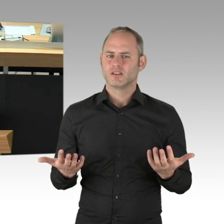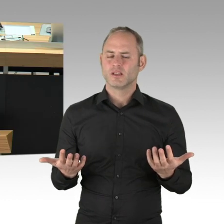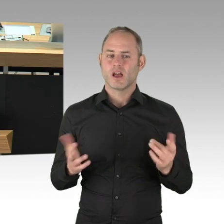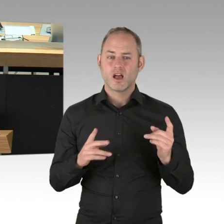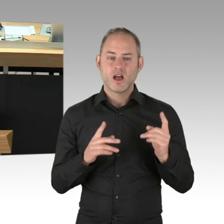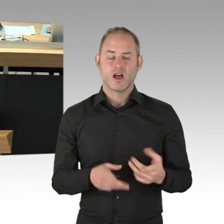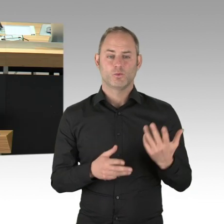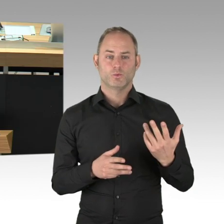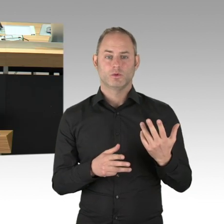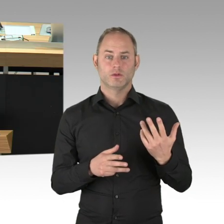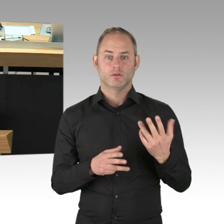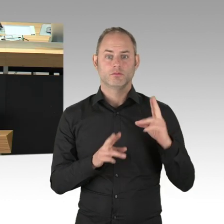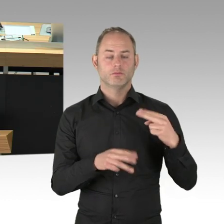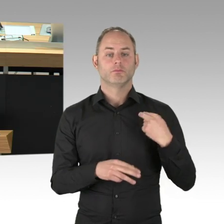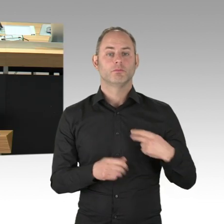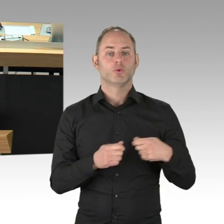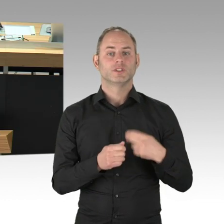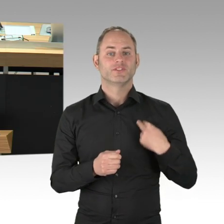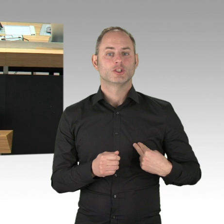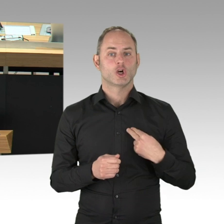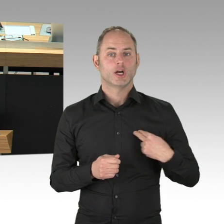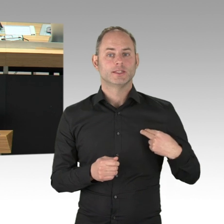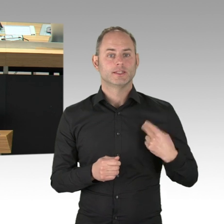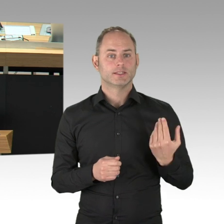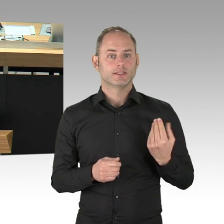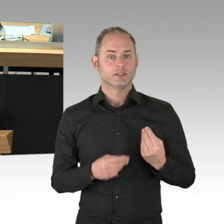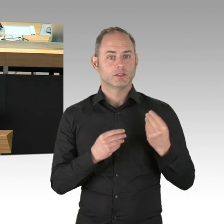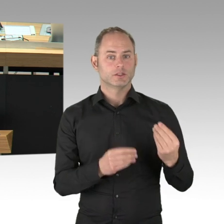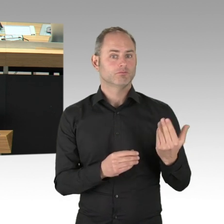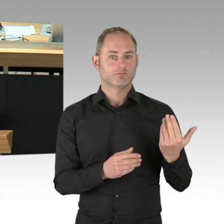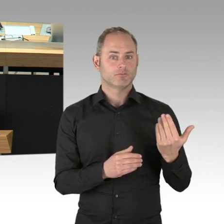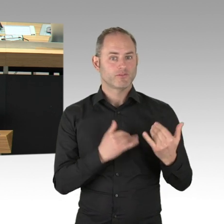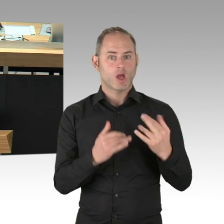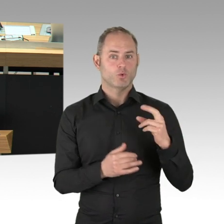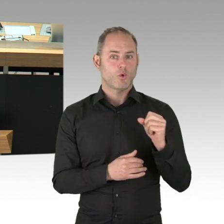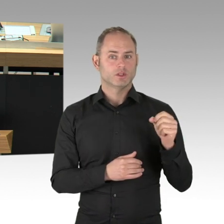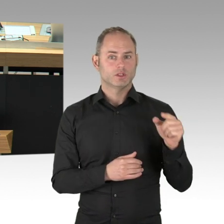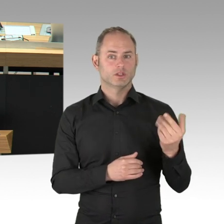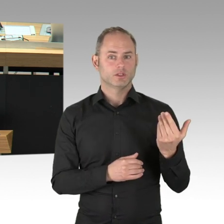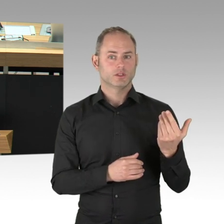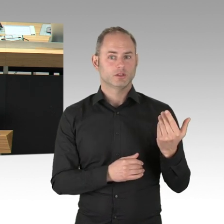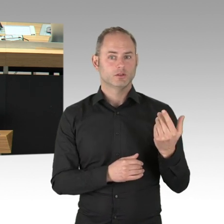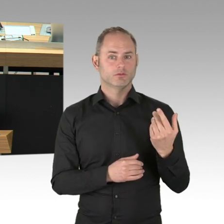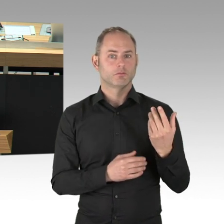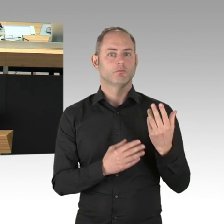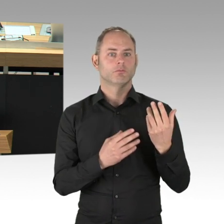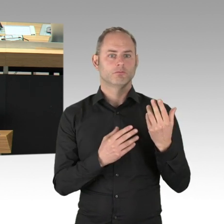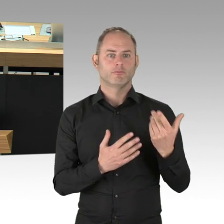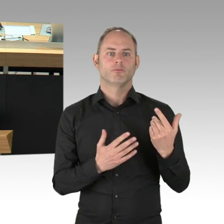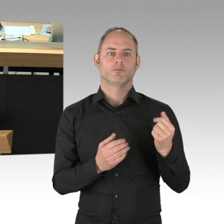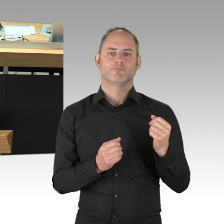die, wie gerade jemand an das Landesverfassungsgericht schrieb, in der Wahrnehmung der Swastika, also dem